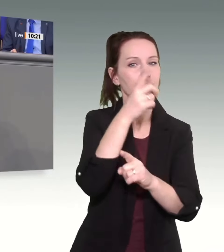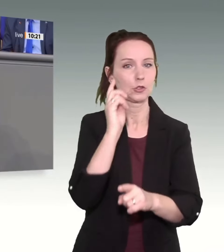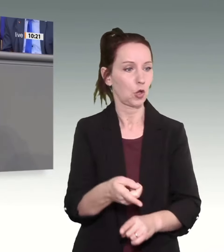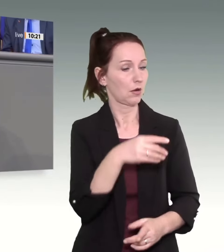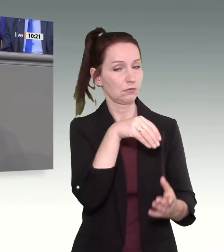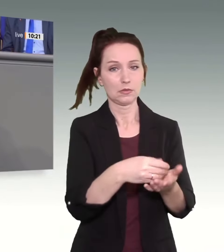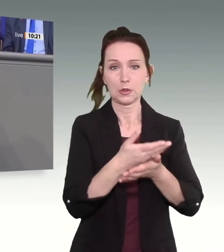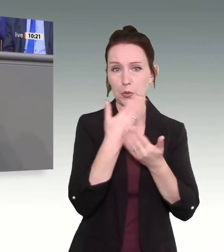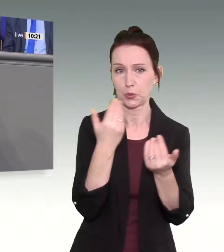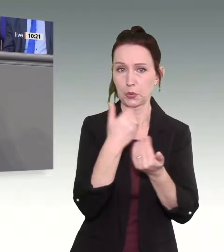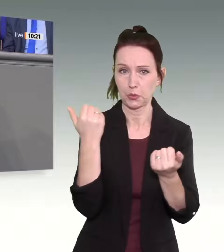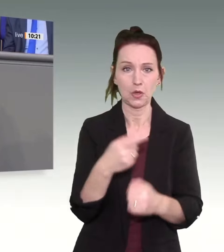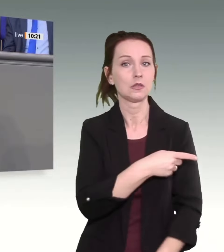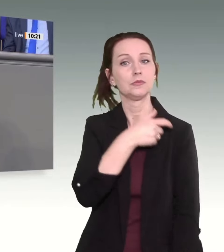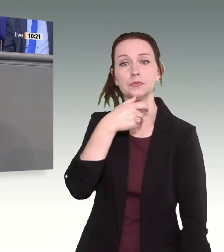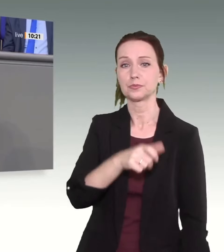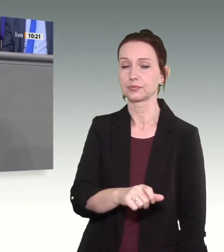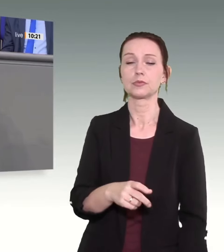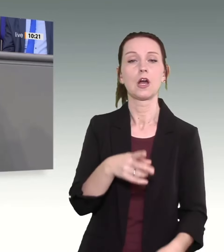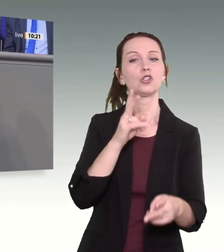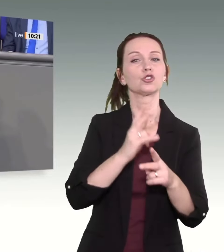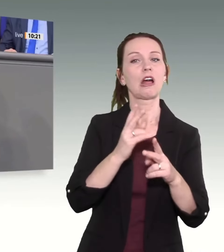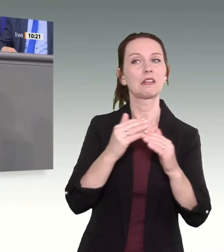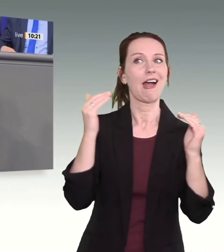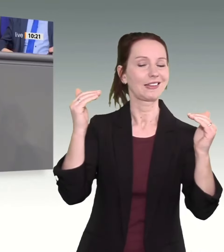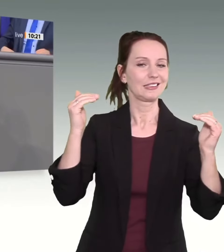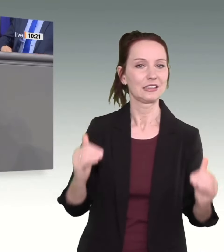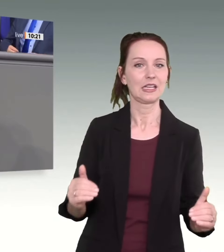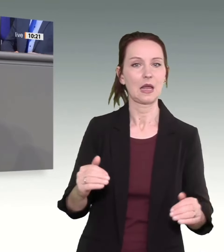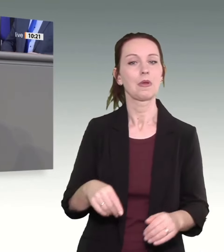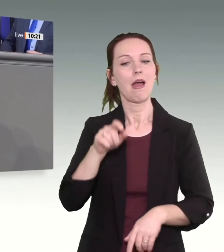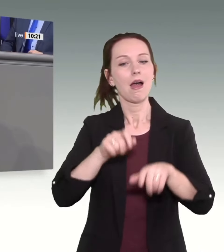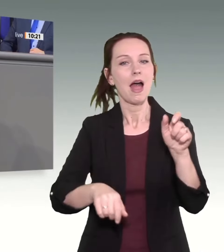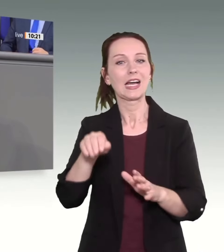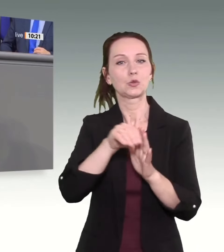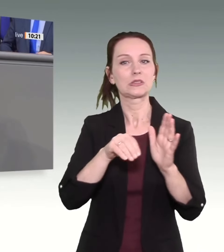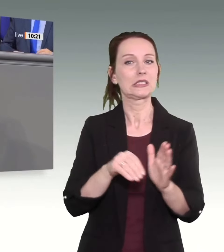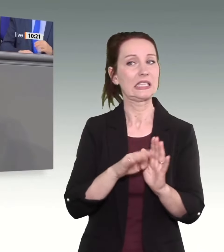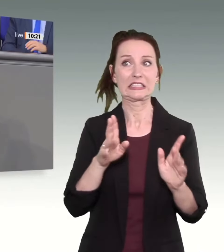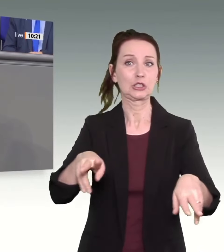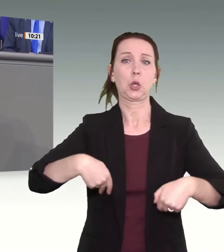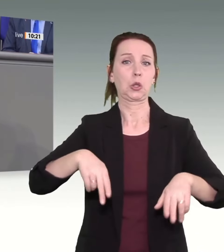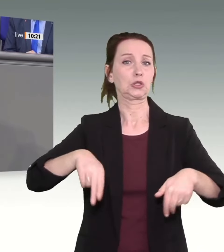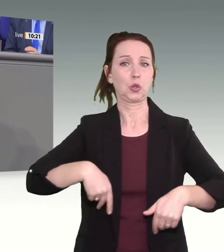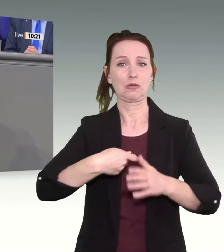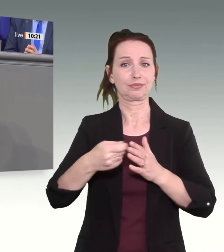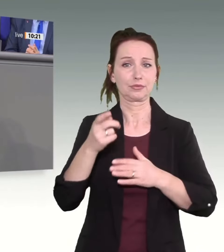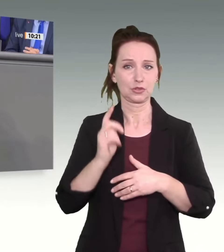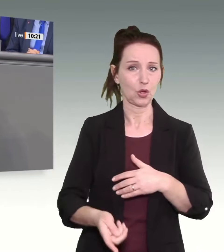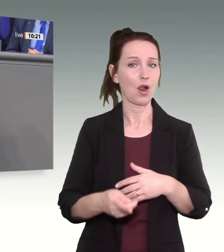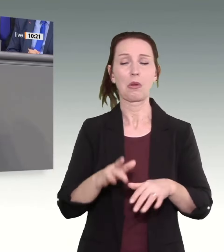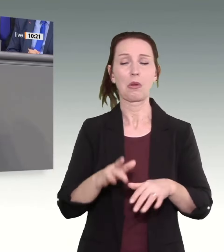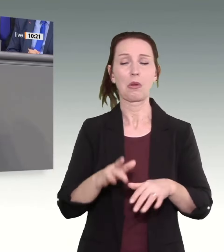niedrige Standards, Rücknahme des Heizungsgesetzes, Kritikjahr an allen Ecken und Enden, aber Alternativen, nichts. Fehlanzeige. Es